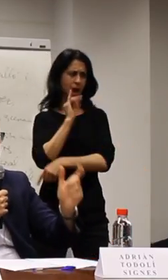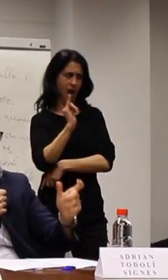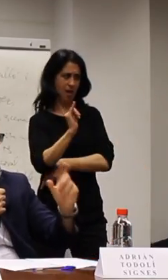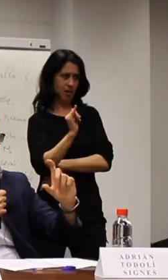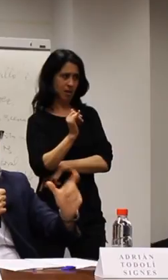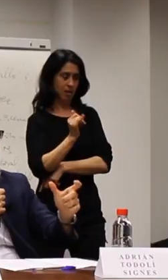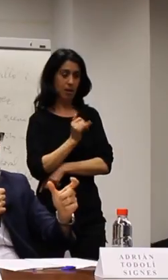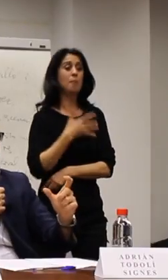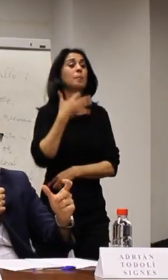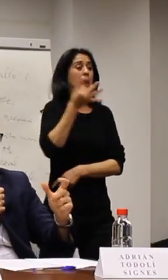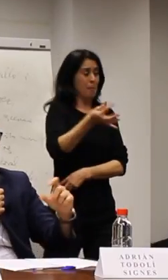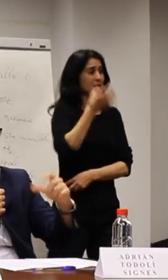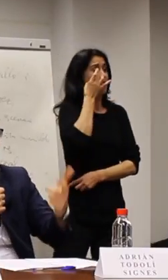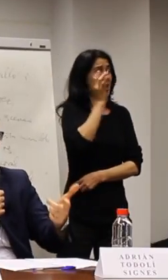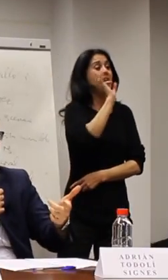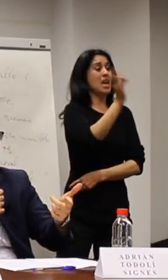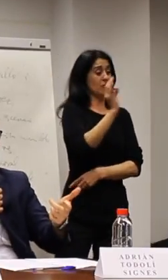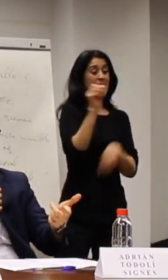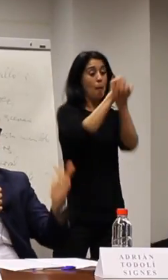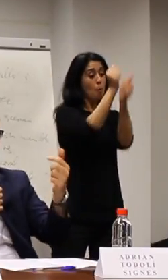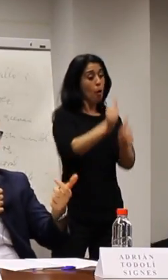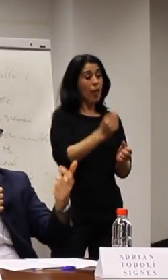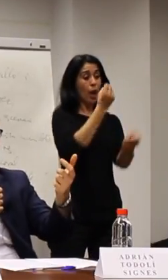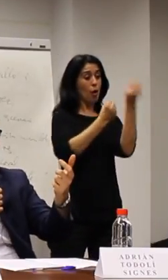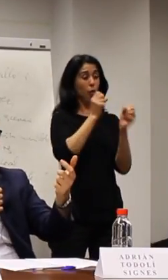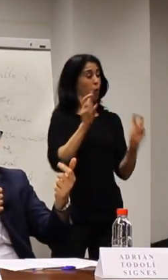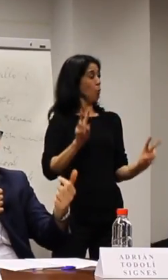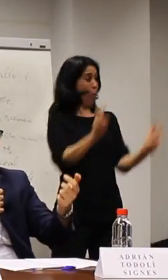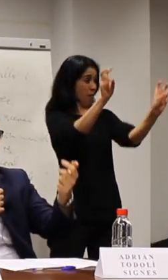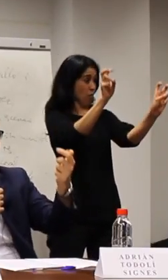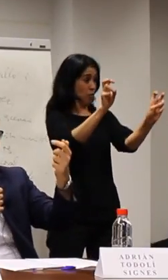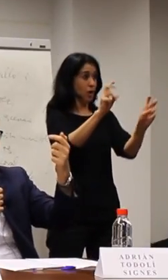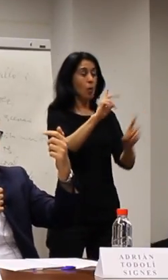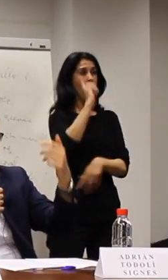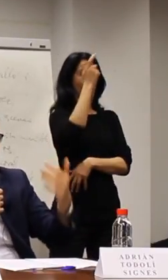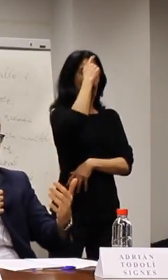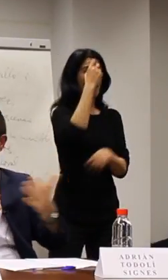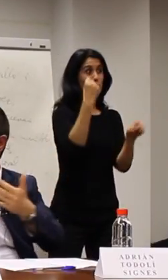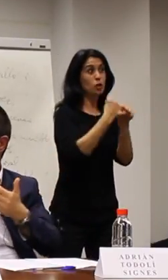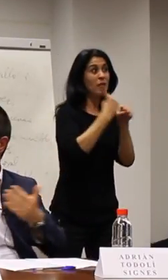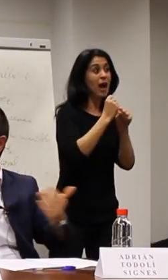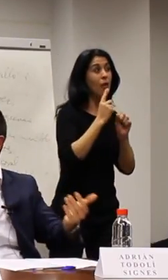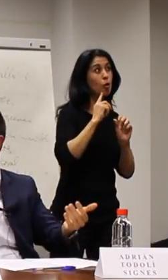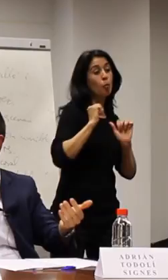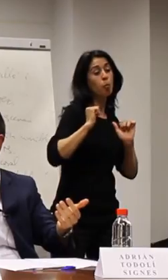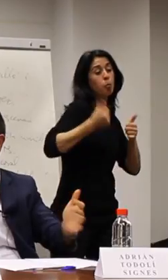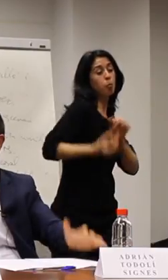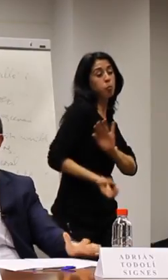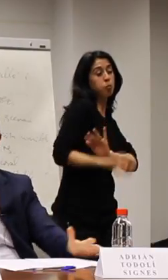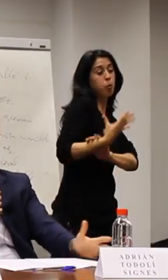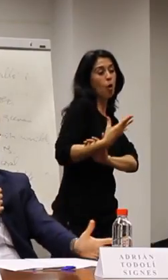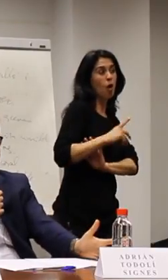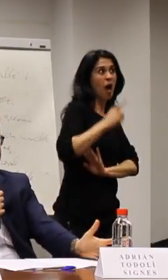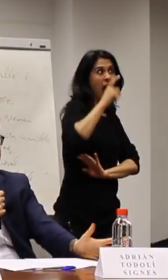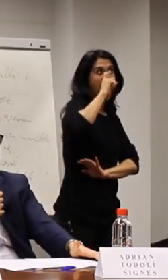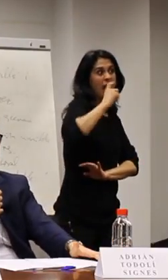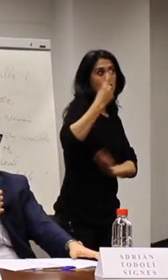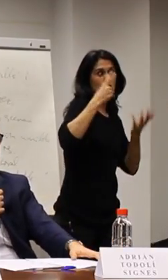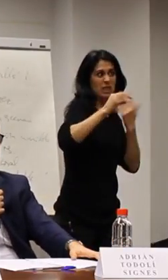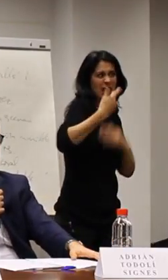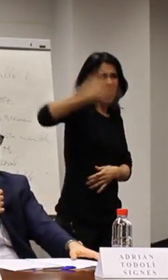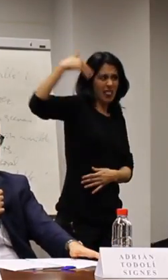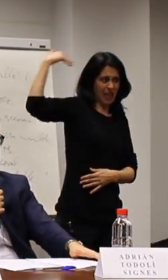efectivamente estos modelos de negocio son nuevos, el concepto de trabajadores de los años 60, ¿no? O sea, incluso